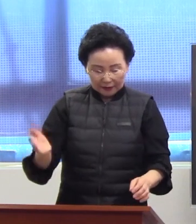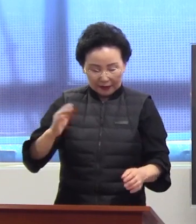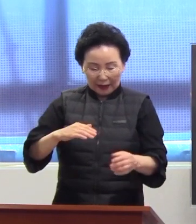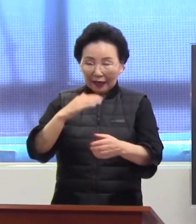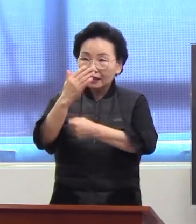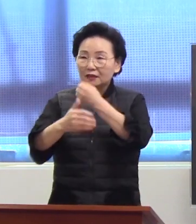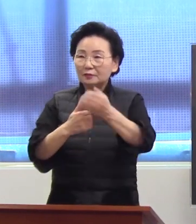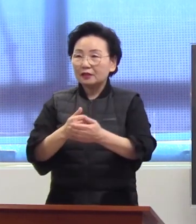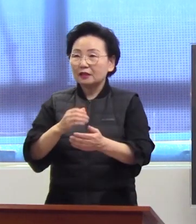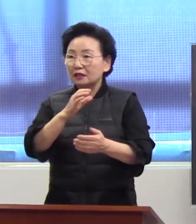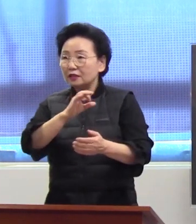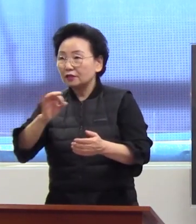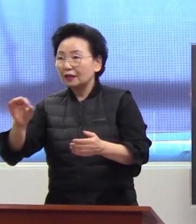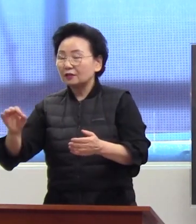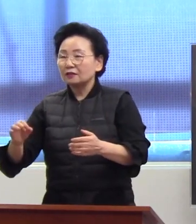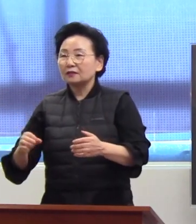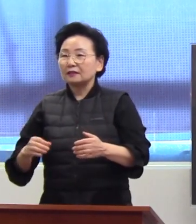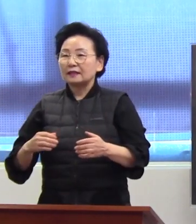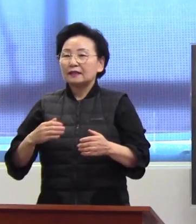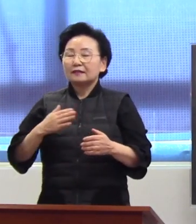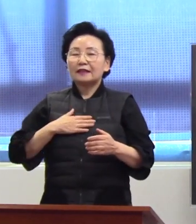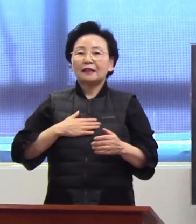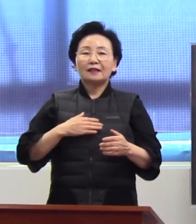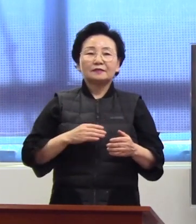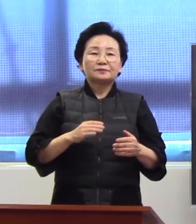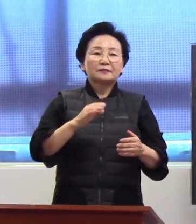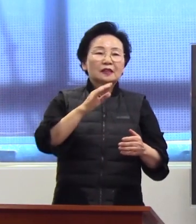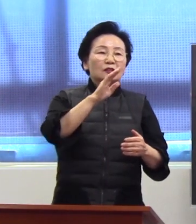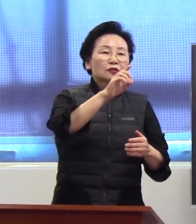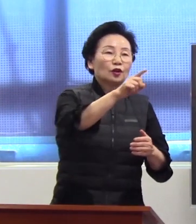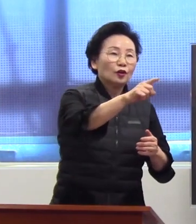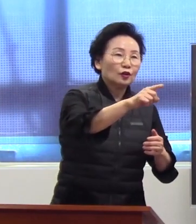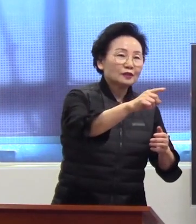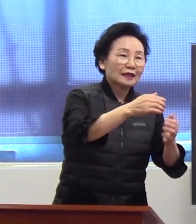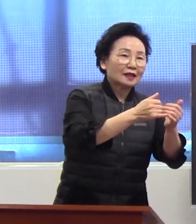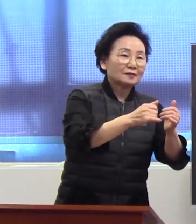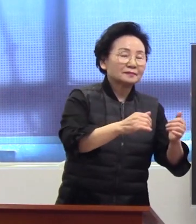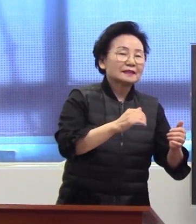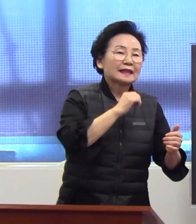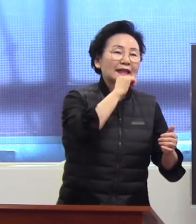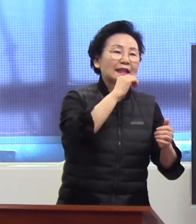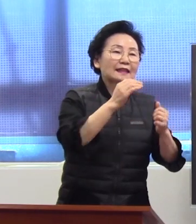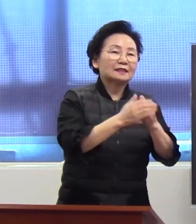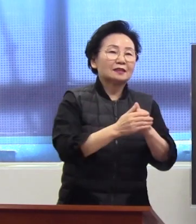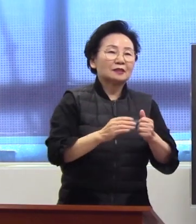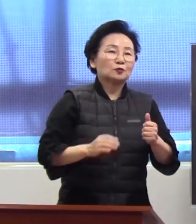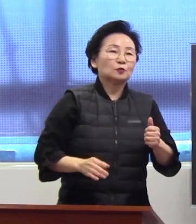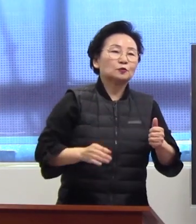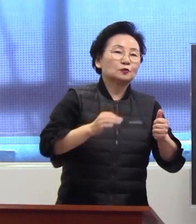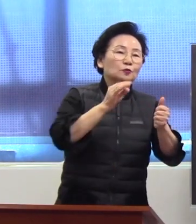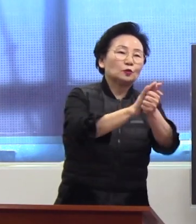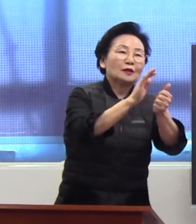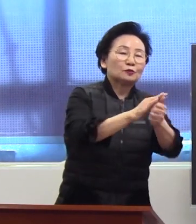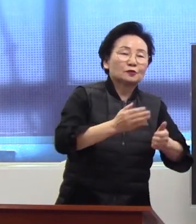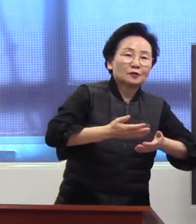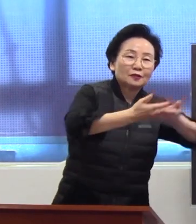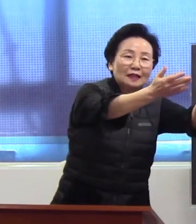그런데 하나님이 인정하는 거는, 내가 저 사람 가난하기 때문에 돈으로 도와줬어